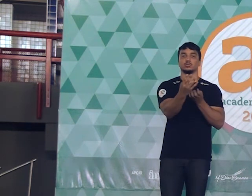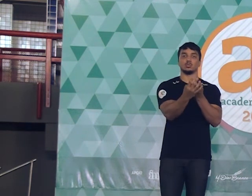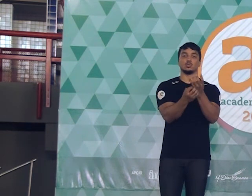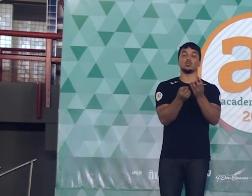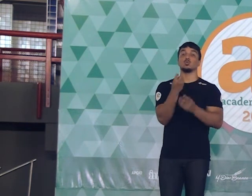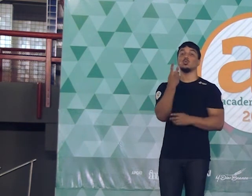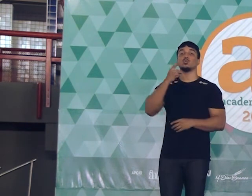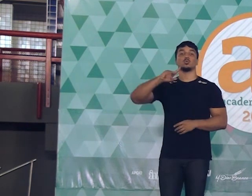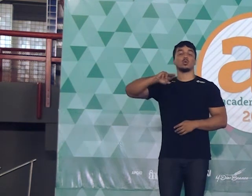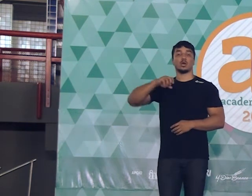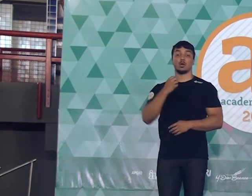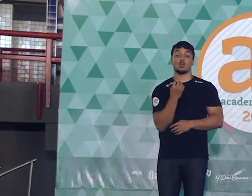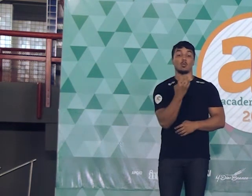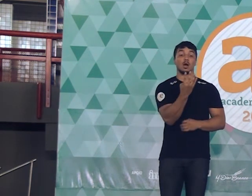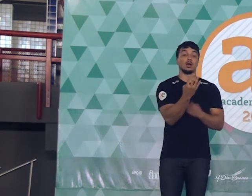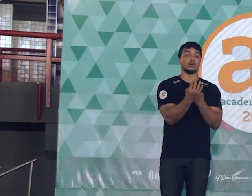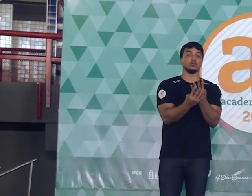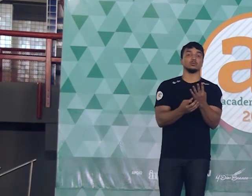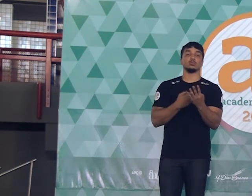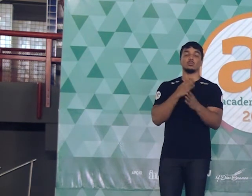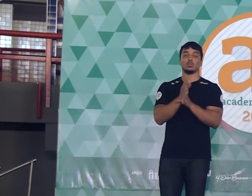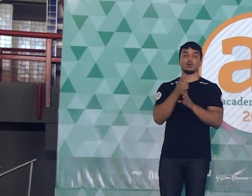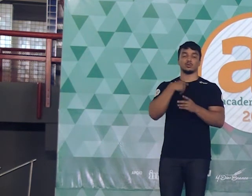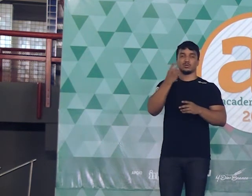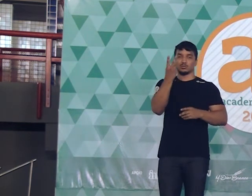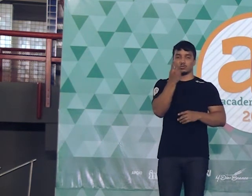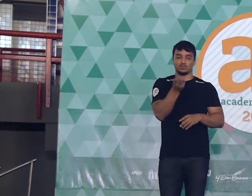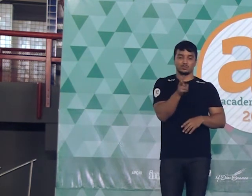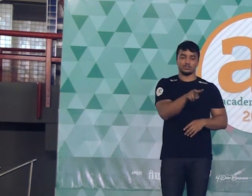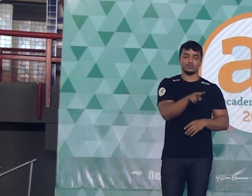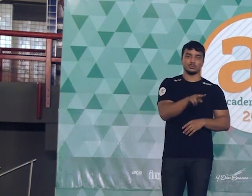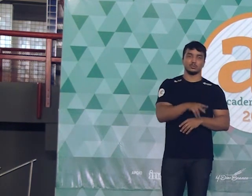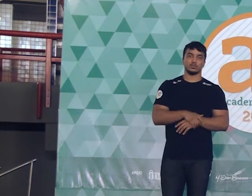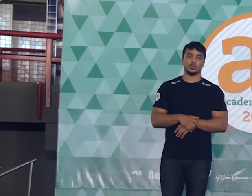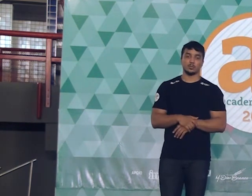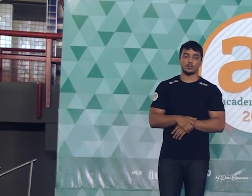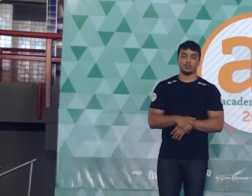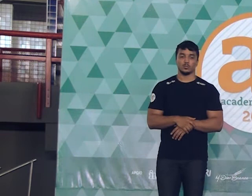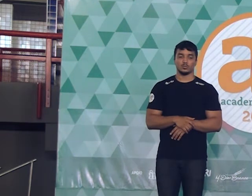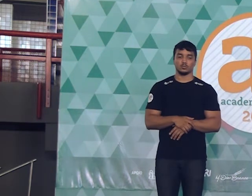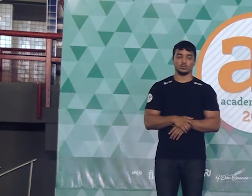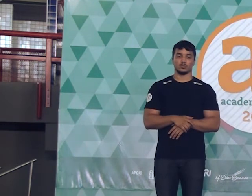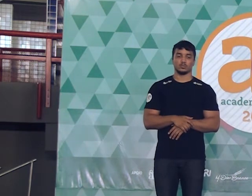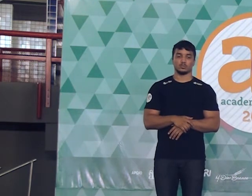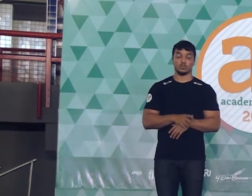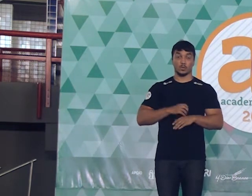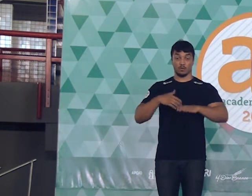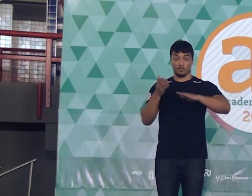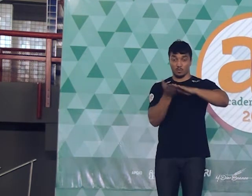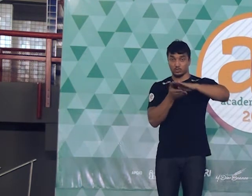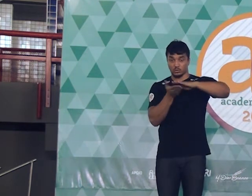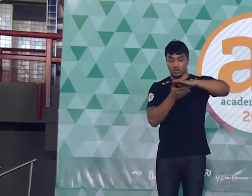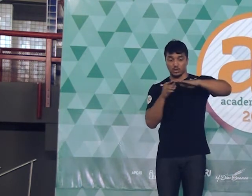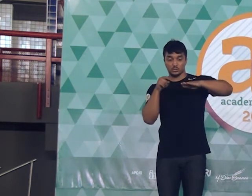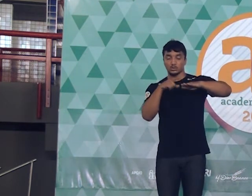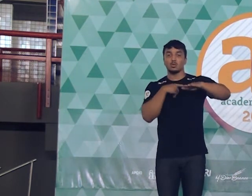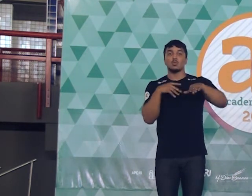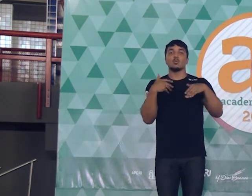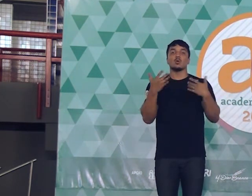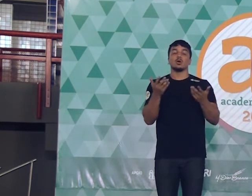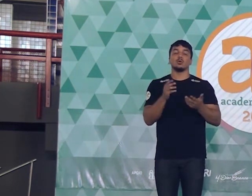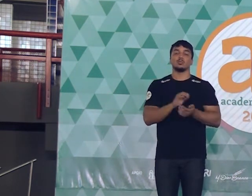de 2, já que eu teria a ideia de 2 faixas. Bom, a velocidade está